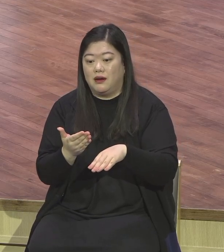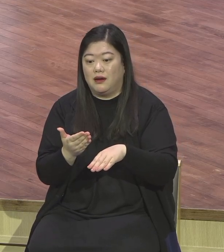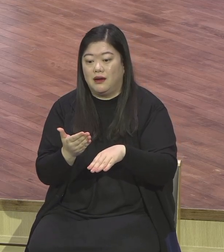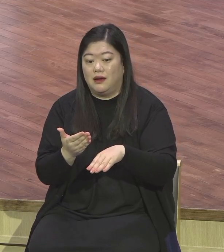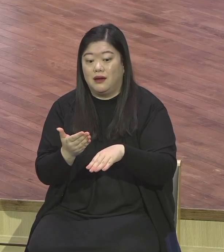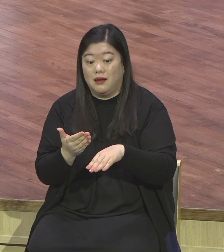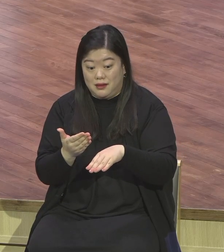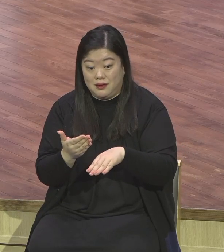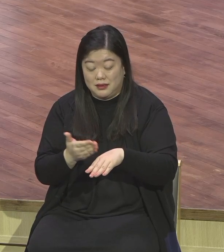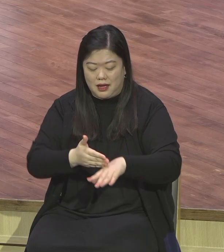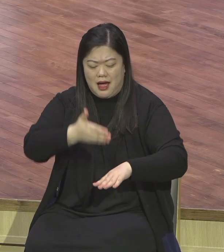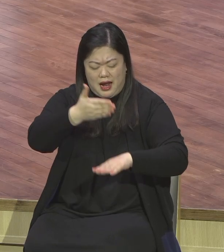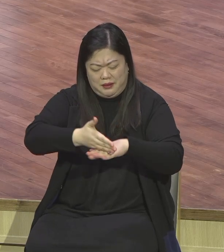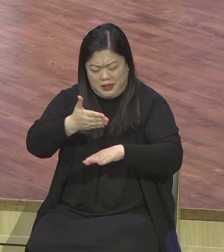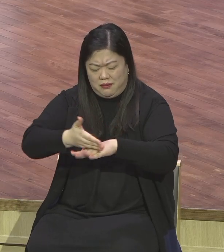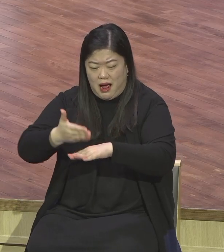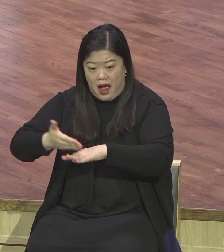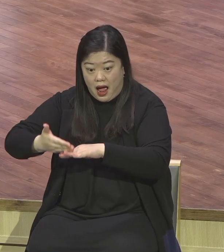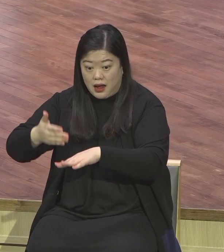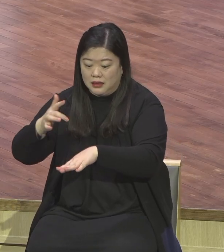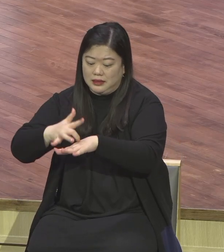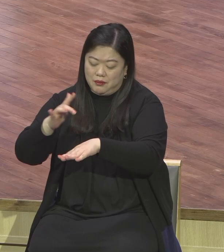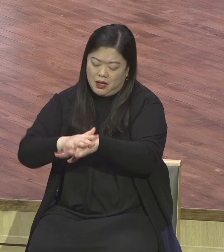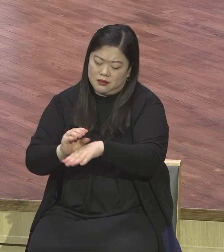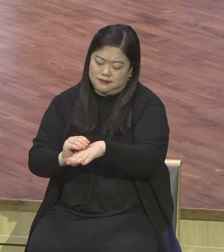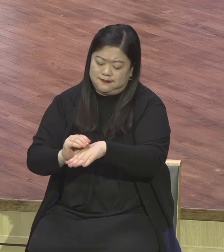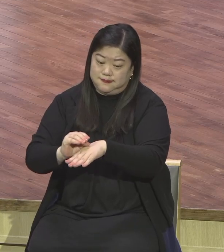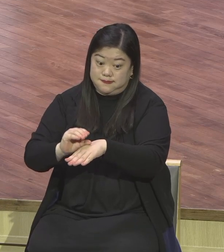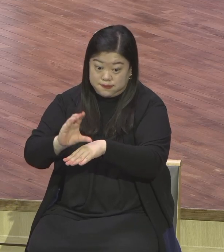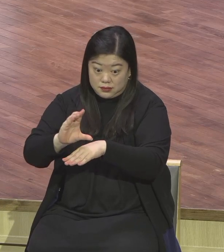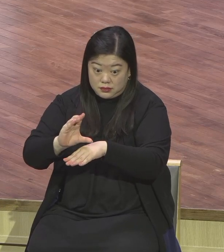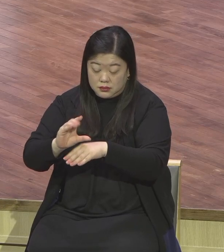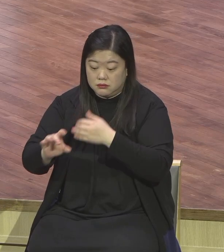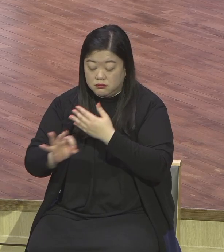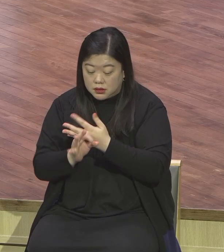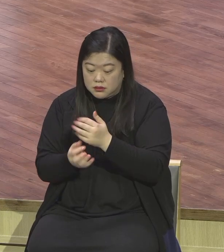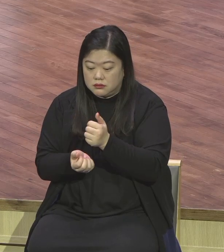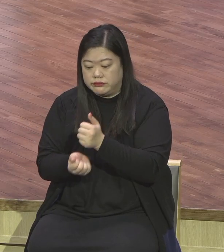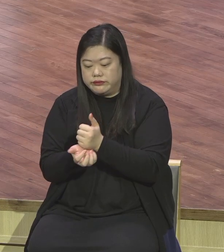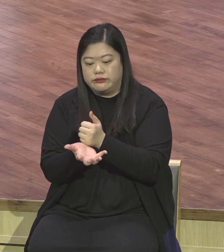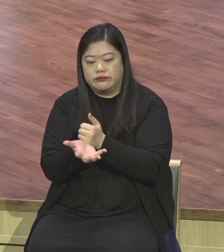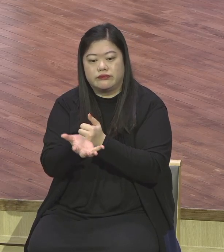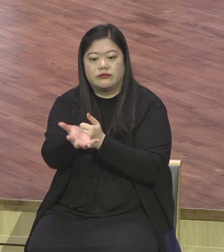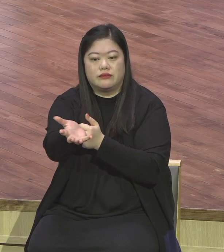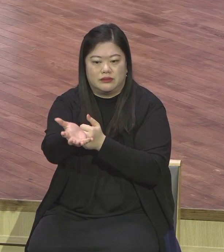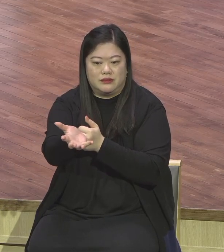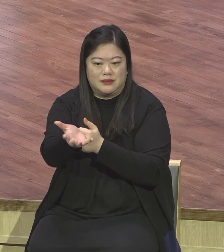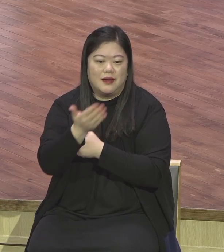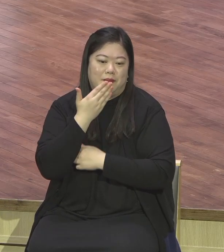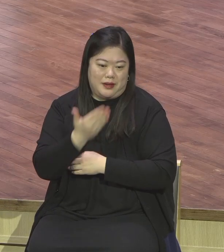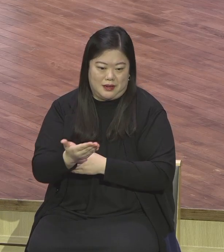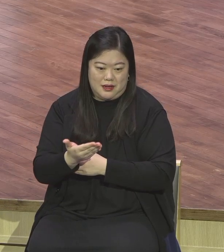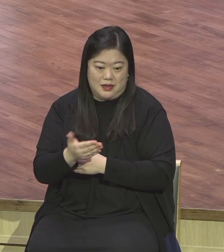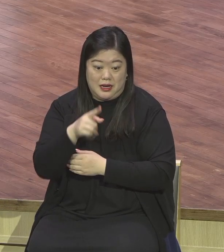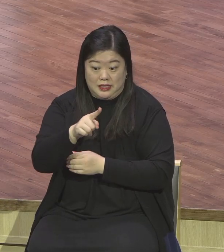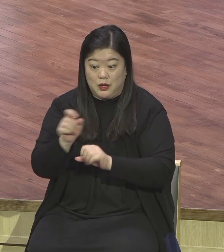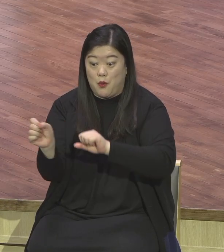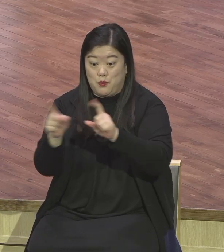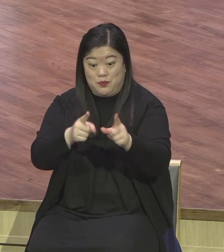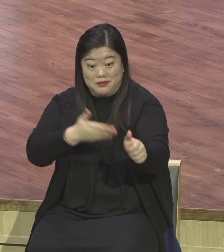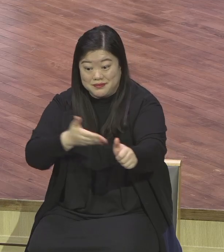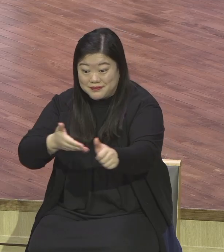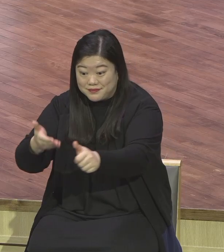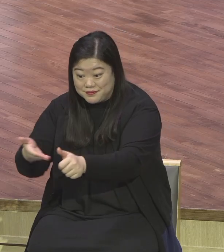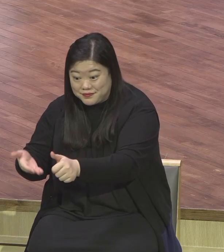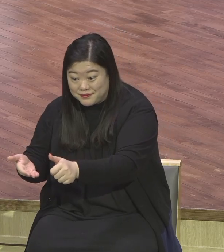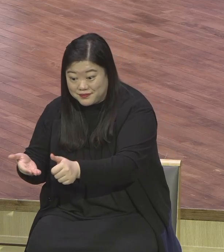삶을 통해서 여러분도 모르게 영향력을 입혀 나가는 그러한 성도를 다 되시길 제목 주부합니다